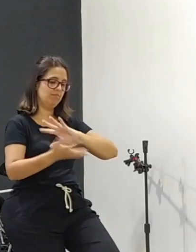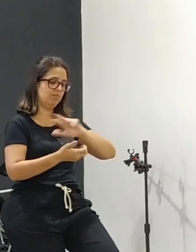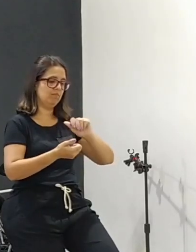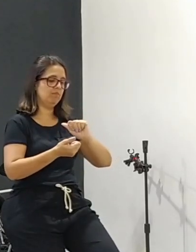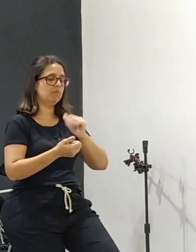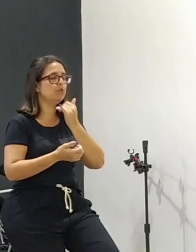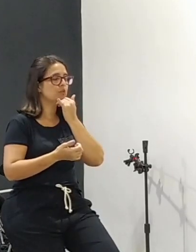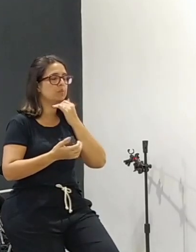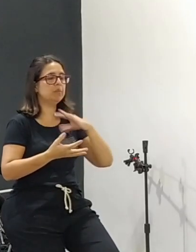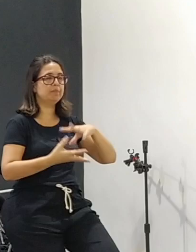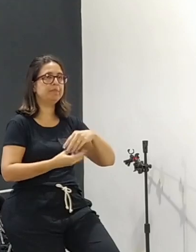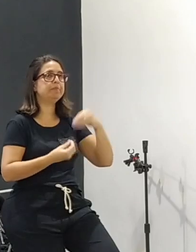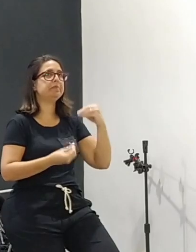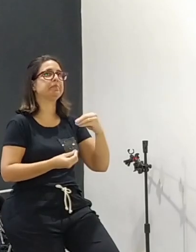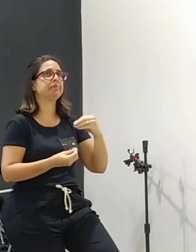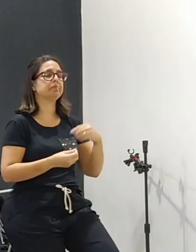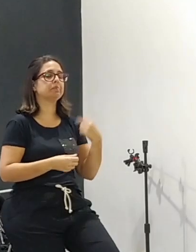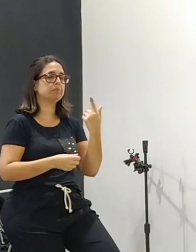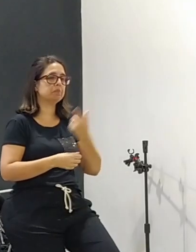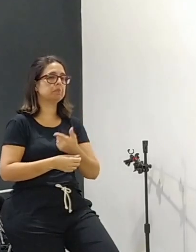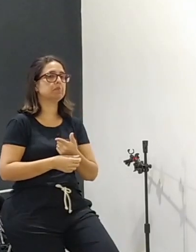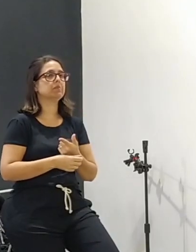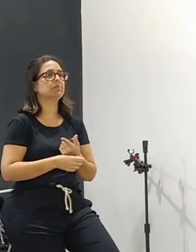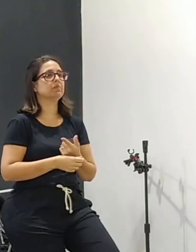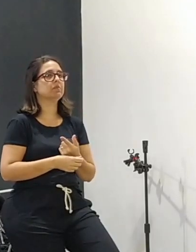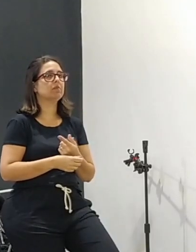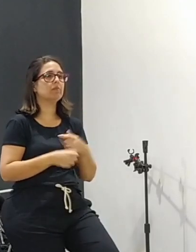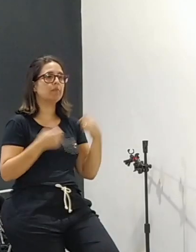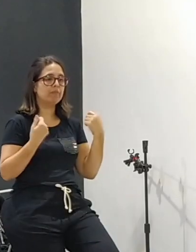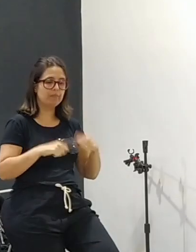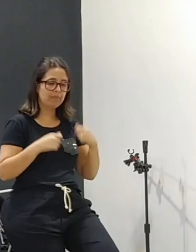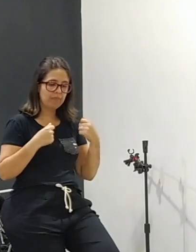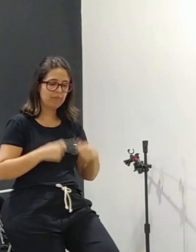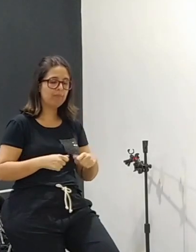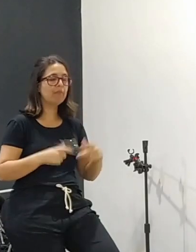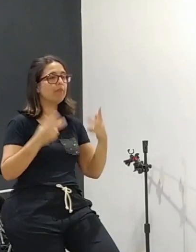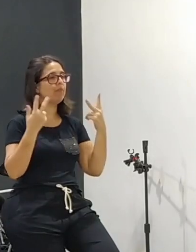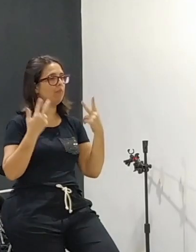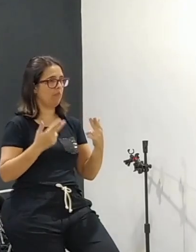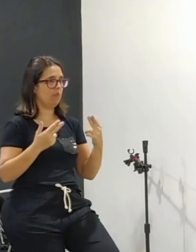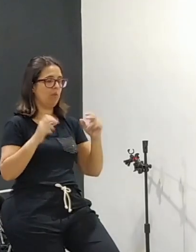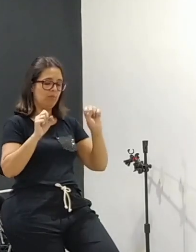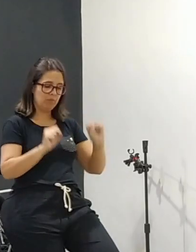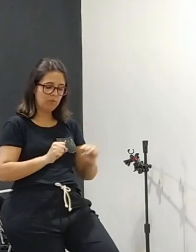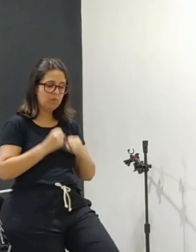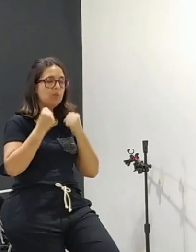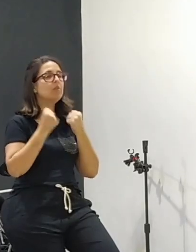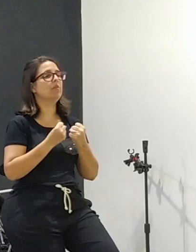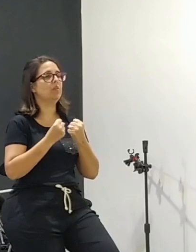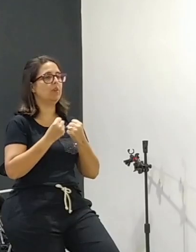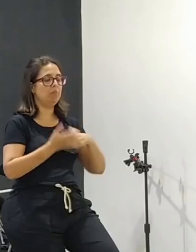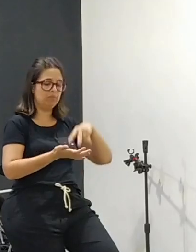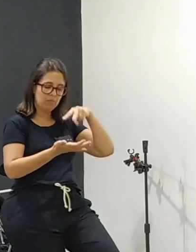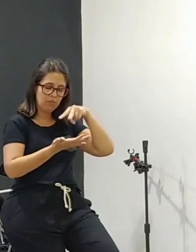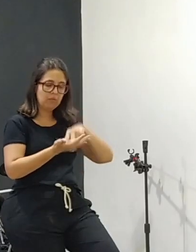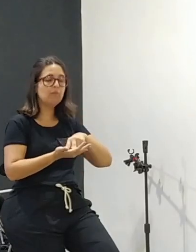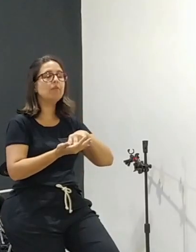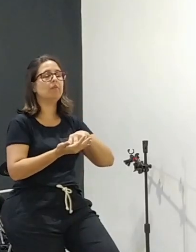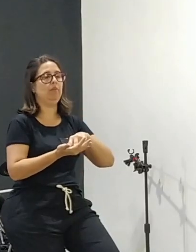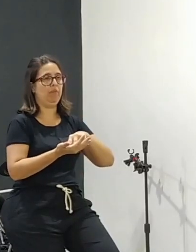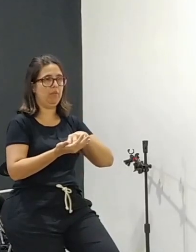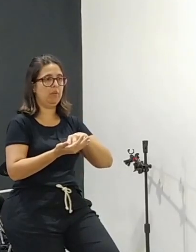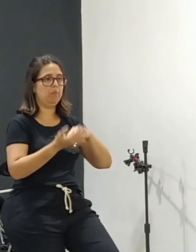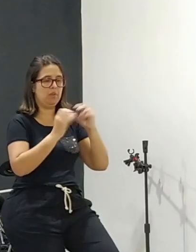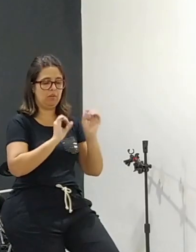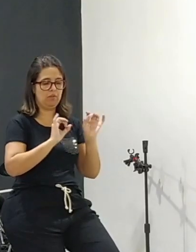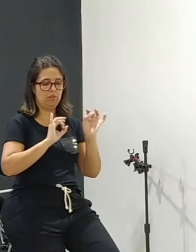nós estivéssemos aqui, e nós temos que pagar o preço para resistir a esse mundo e para permanecer na posição